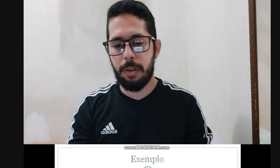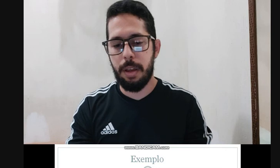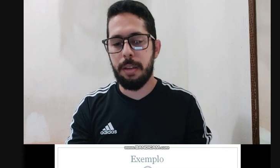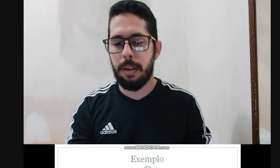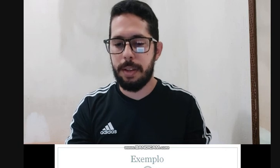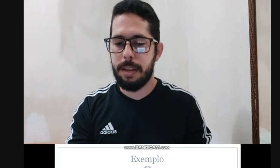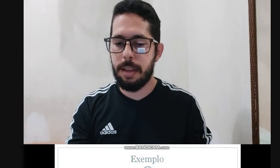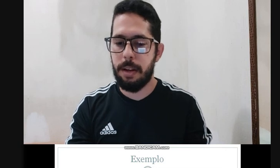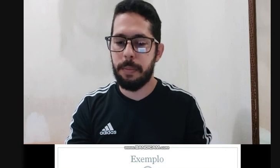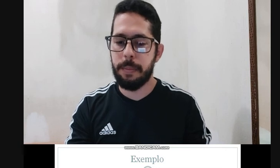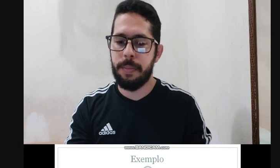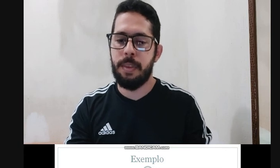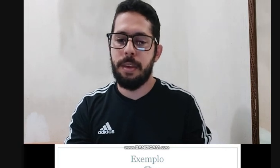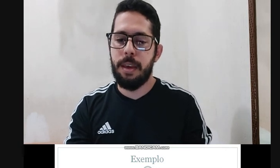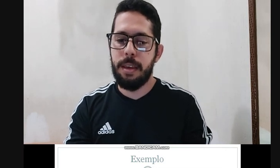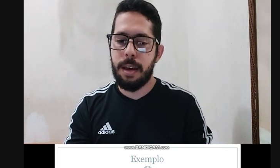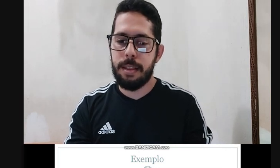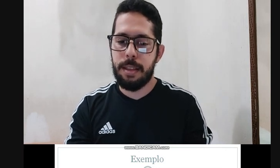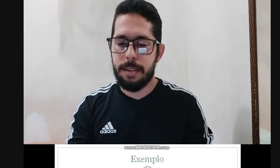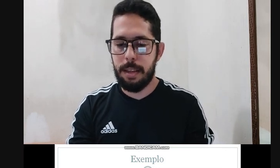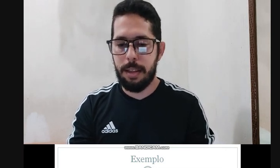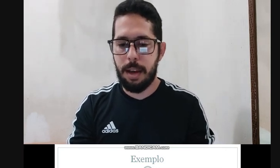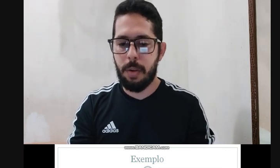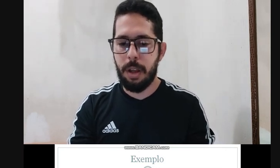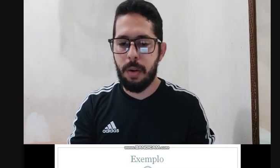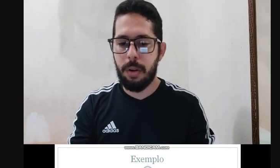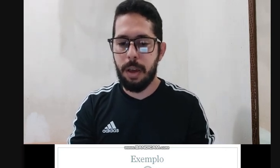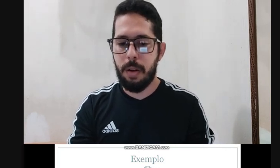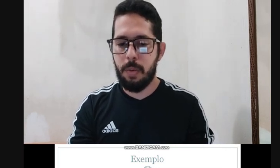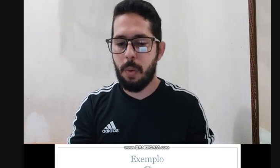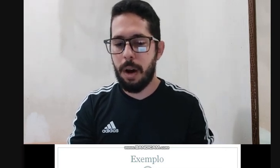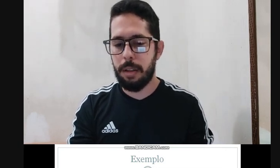elemento neutro, né? Já vai dar 0. E a terceira